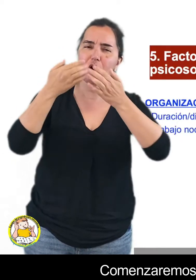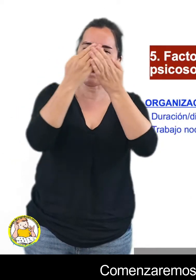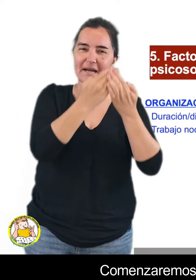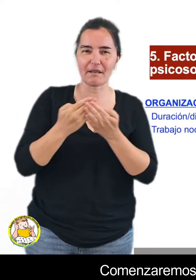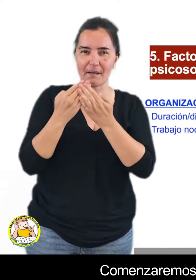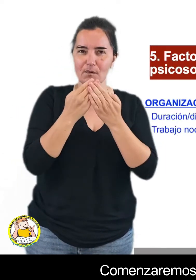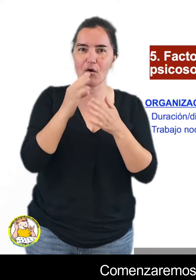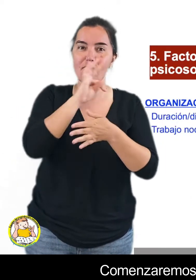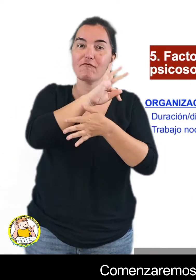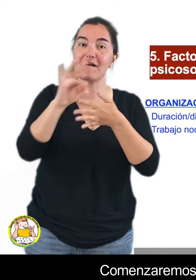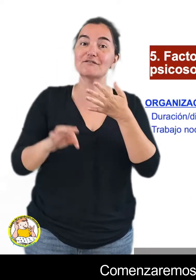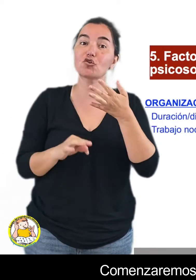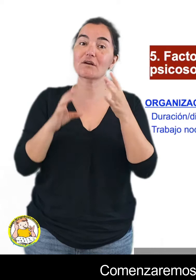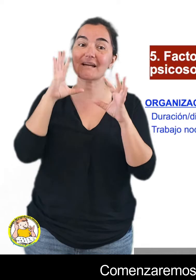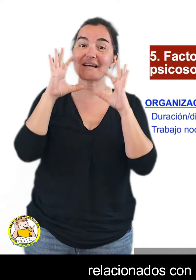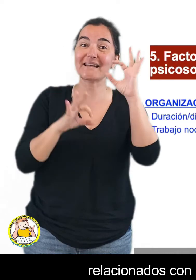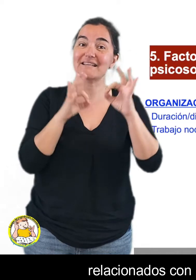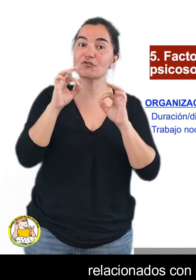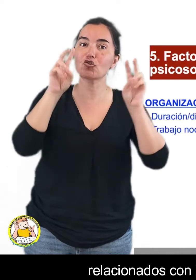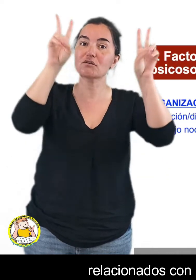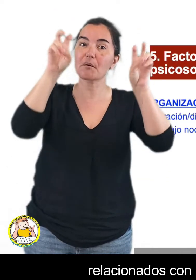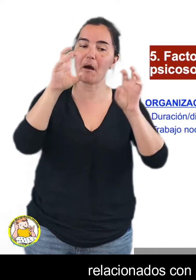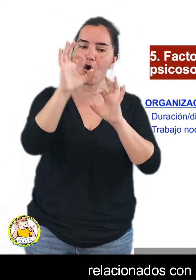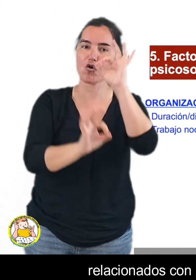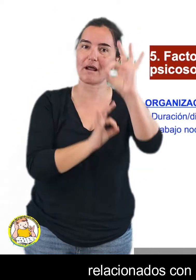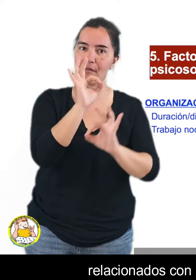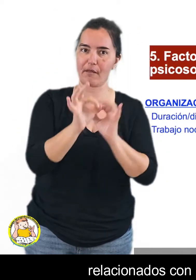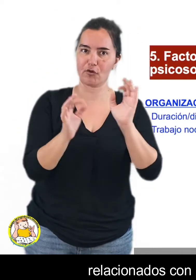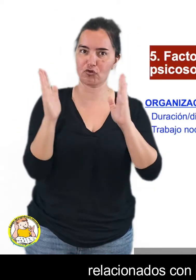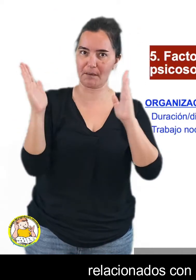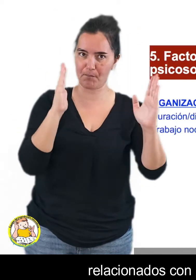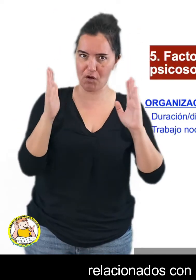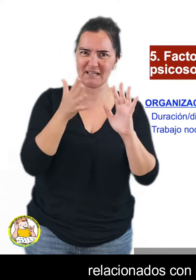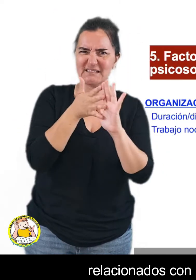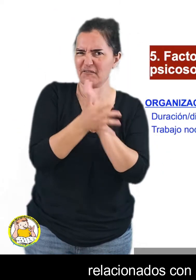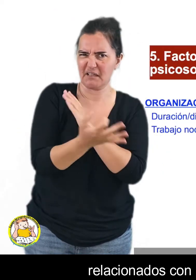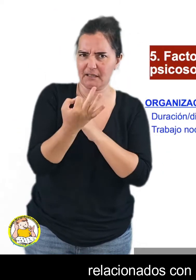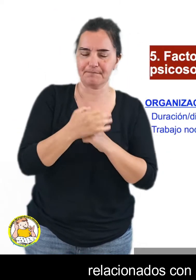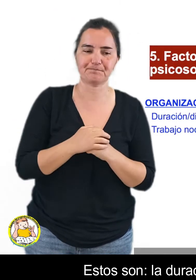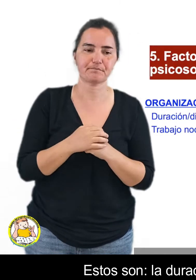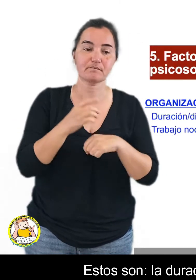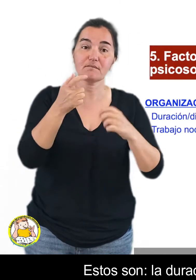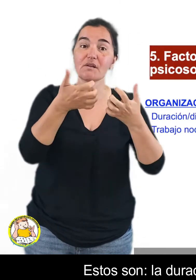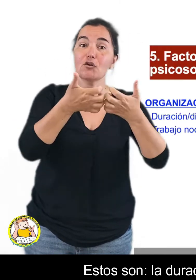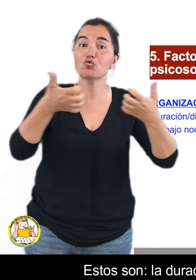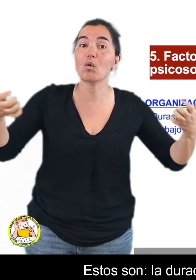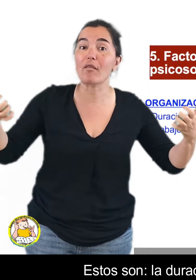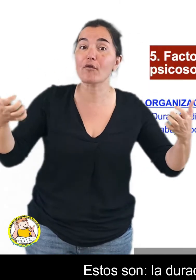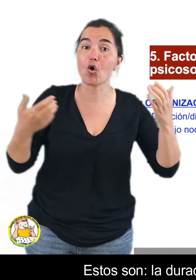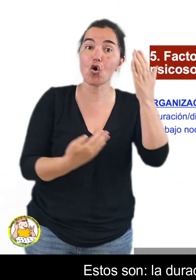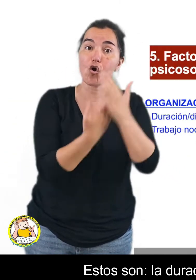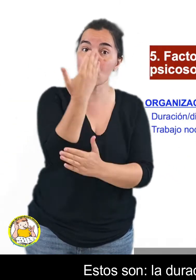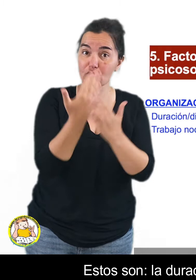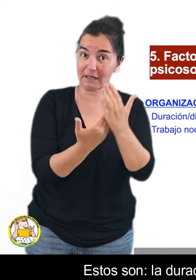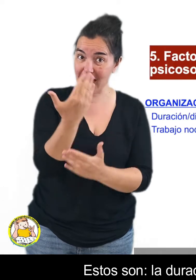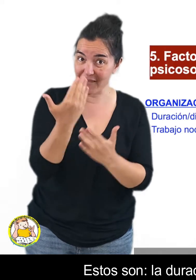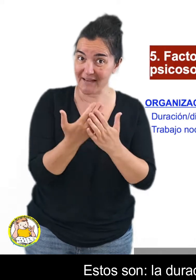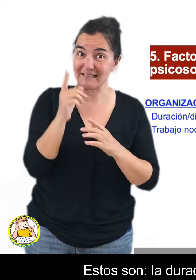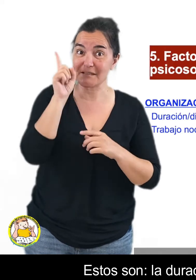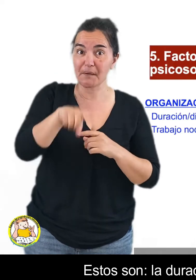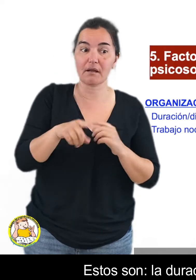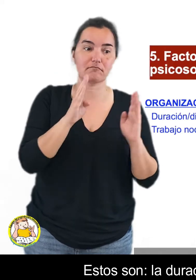Comenzaremos analizando los factores de riesgo relacionados con la organización temporal del trabajo. Estos son la duración de